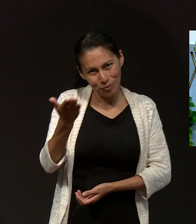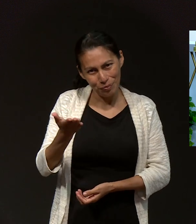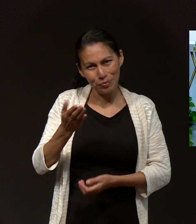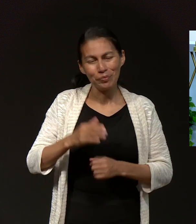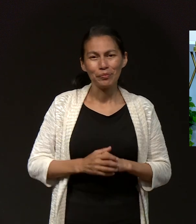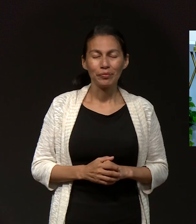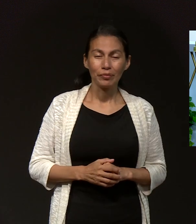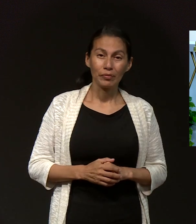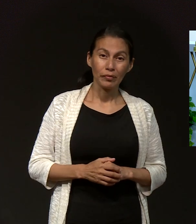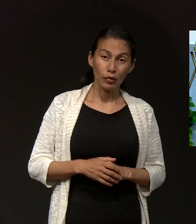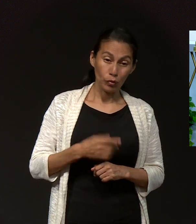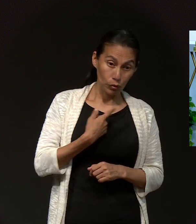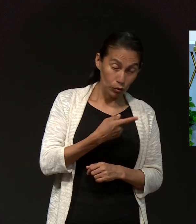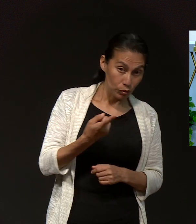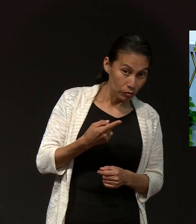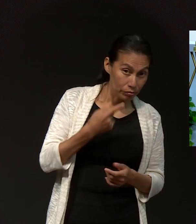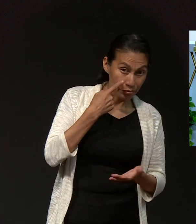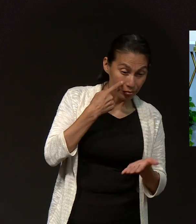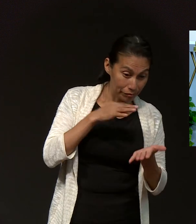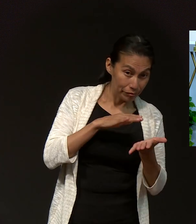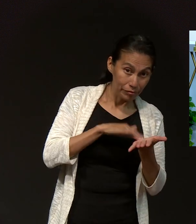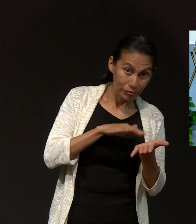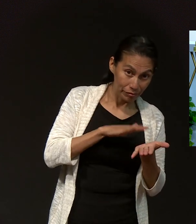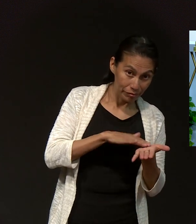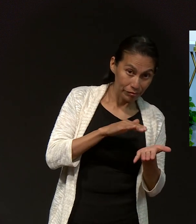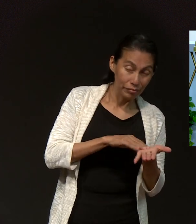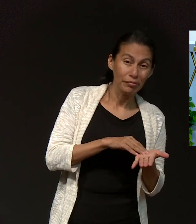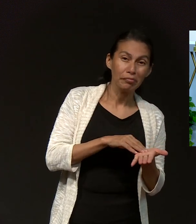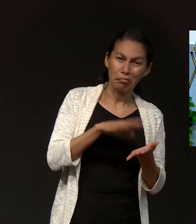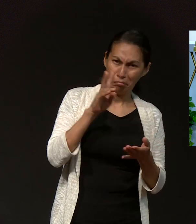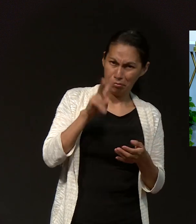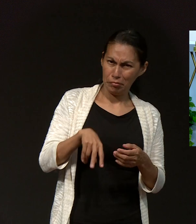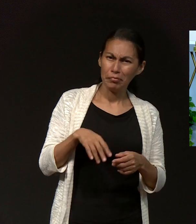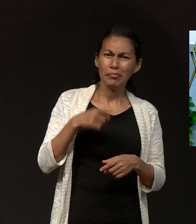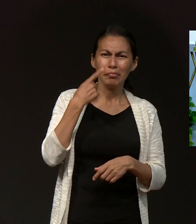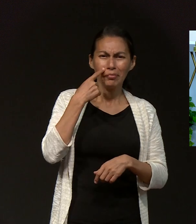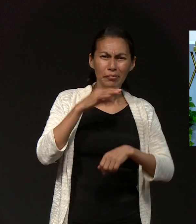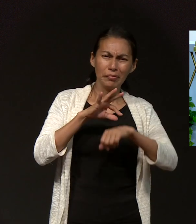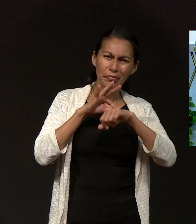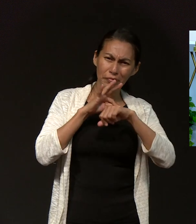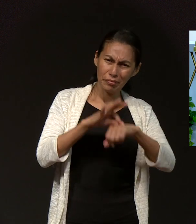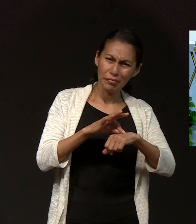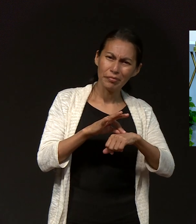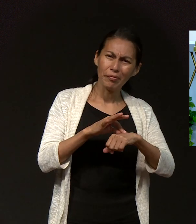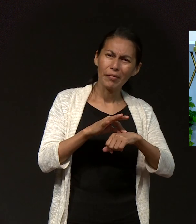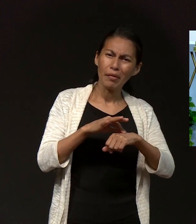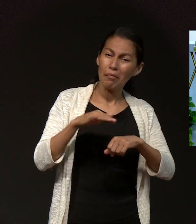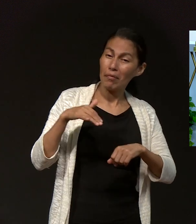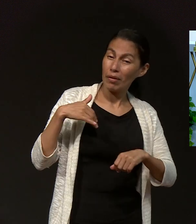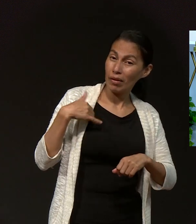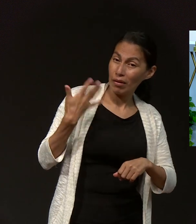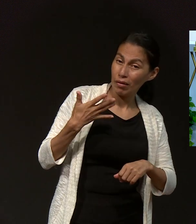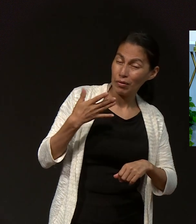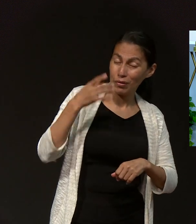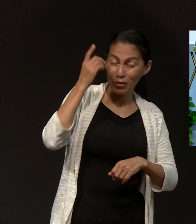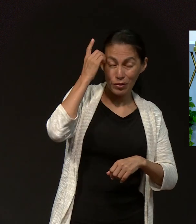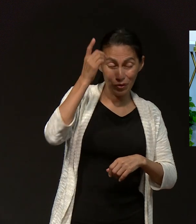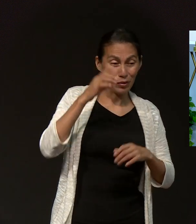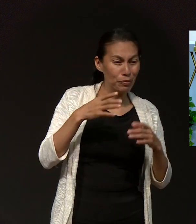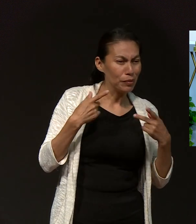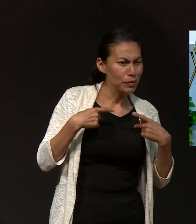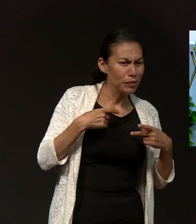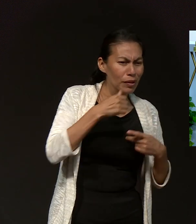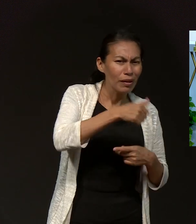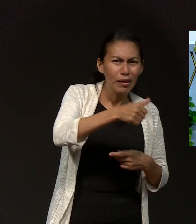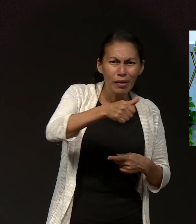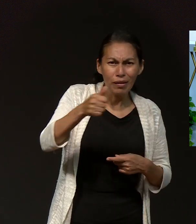oraciones. Hemos visto milagros, los milagros maravillosos que Dios sabe hacer, especialmente